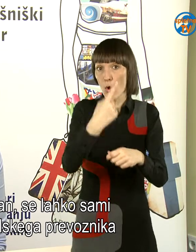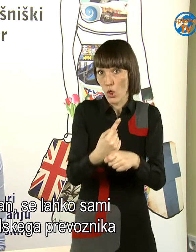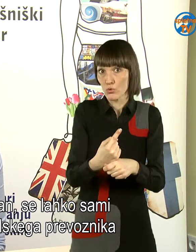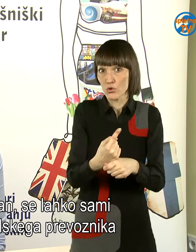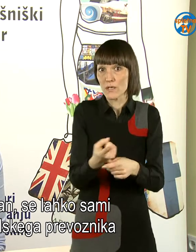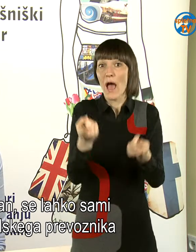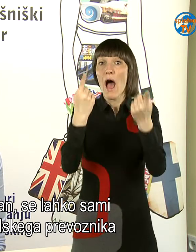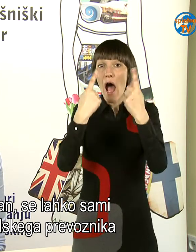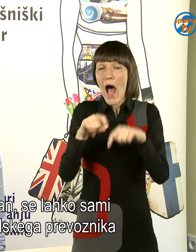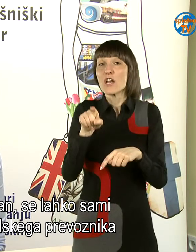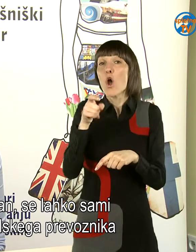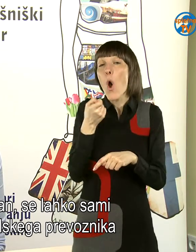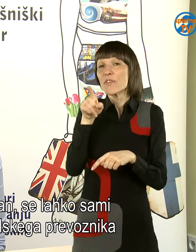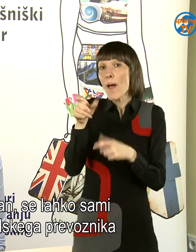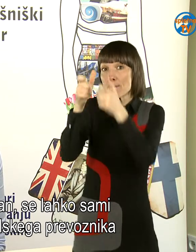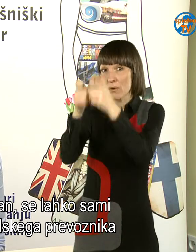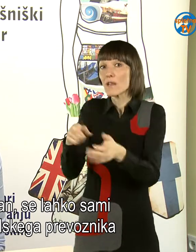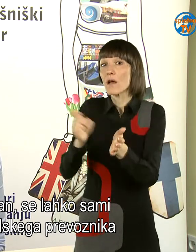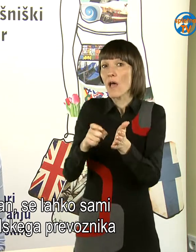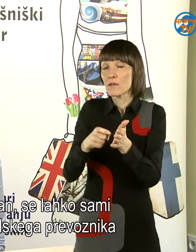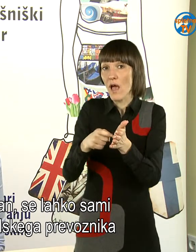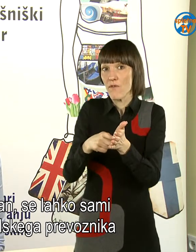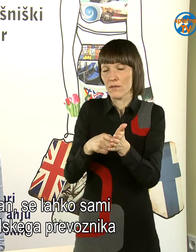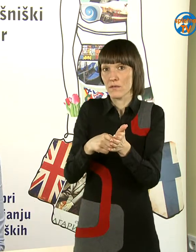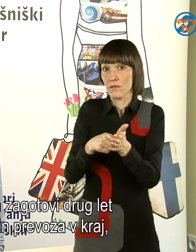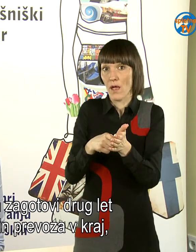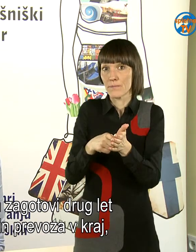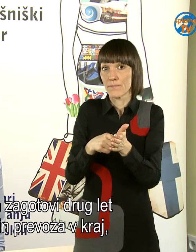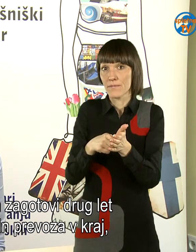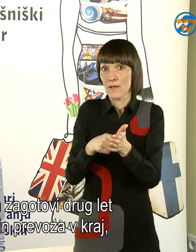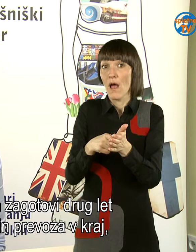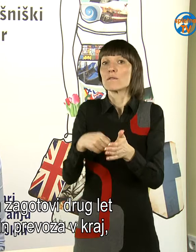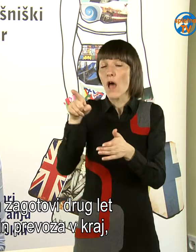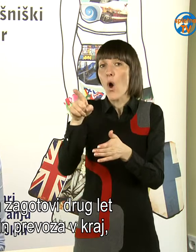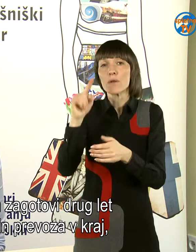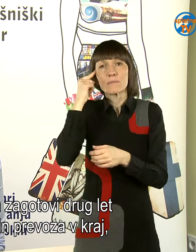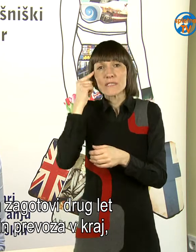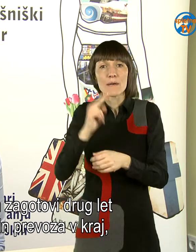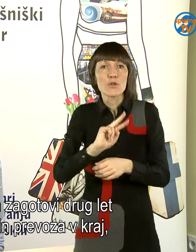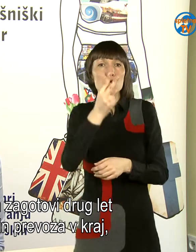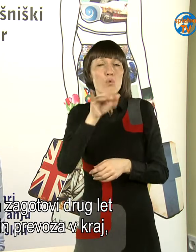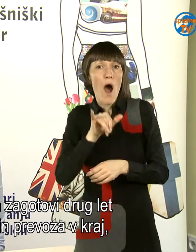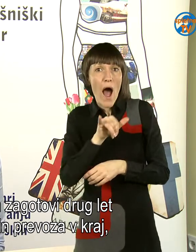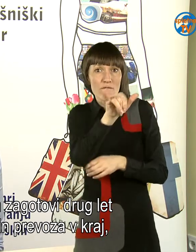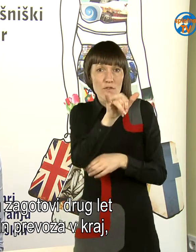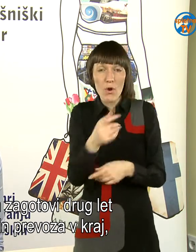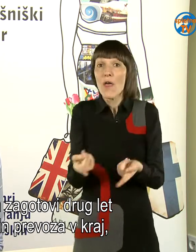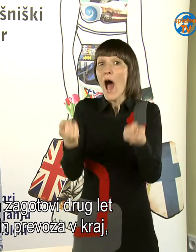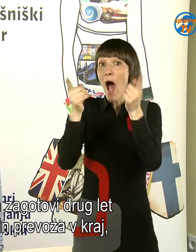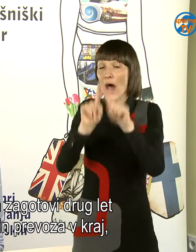sami odločite, ali od letalskega prevoznika zahtevate, da vam zagotovi drug let